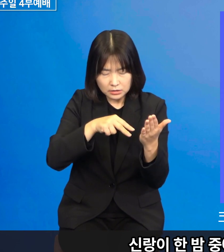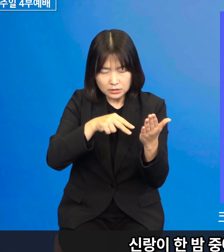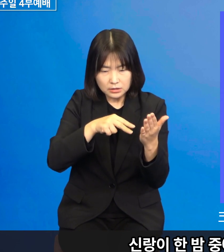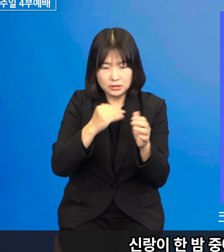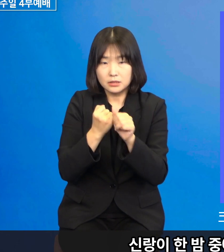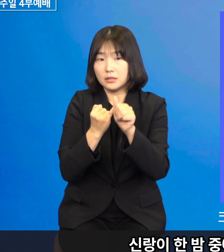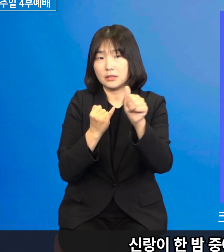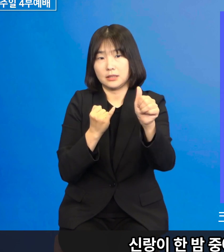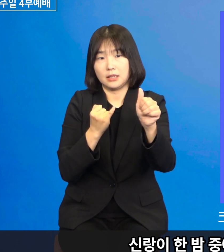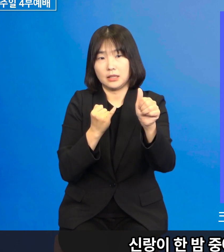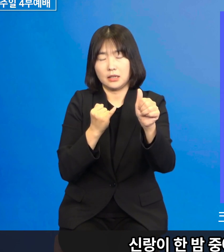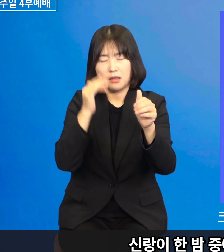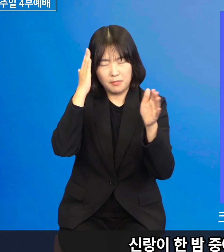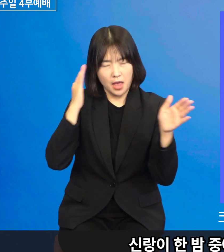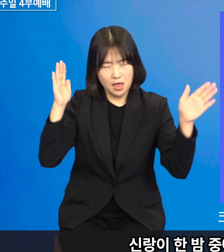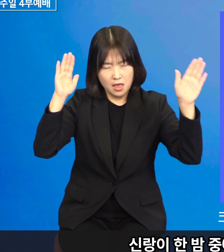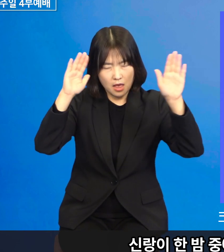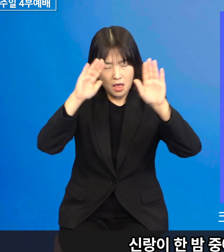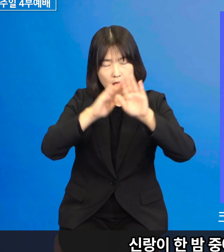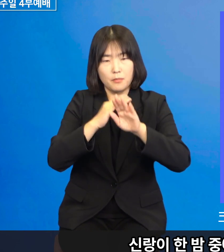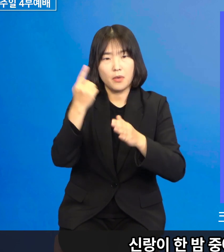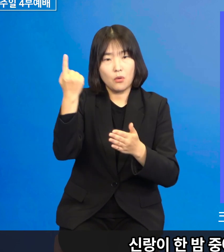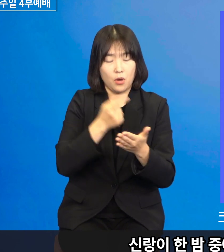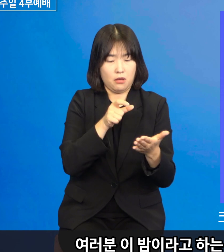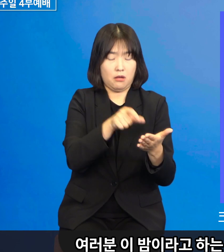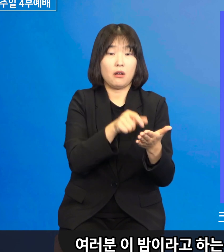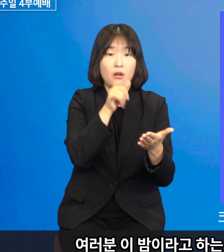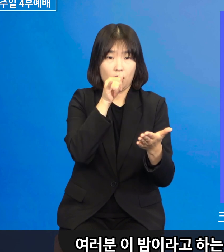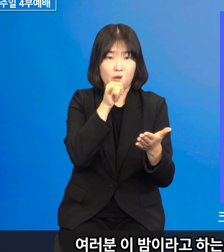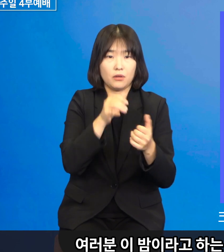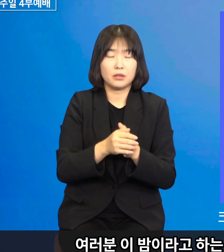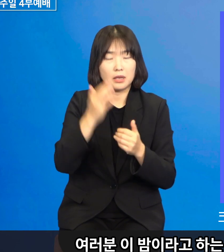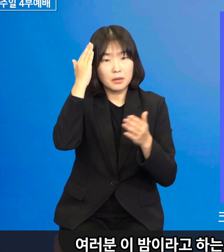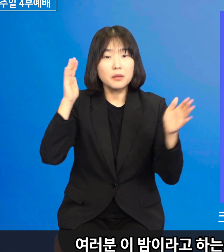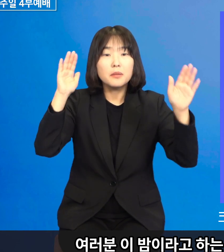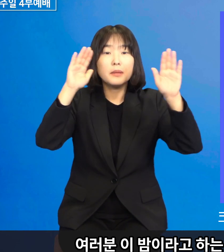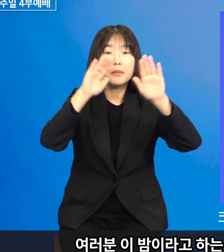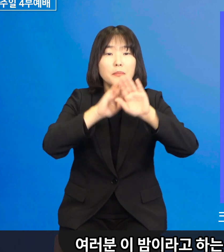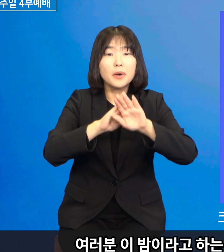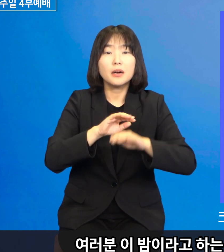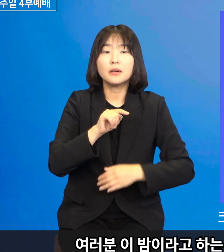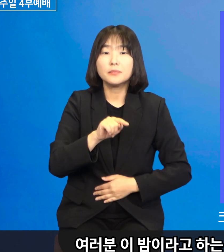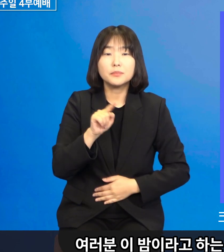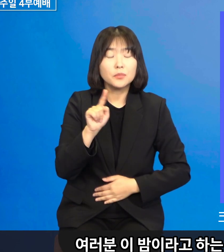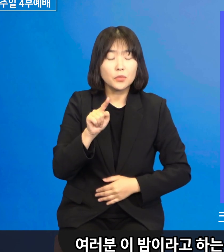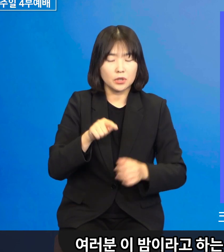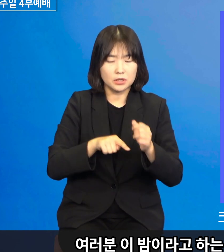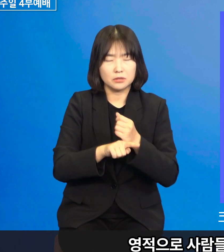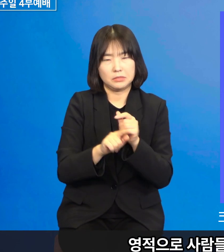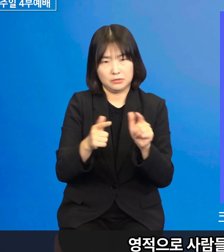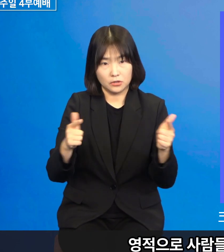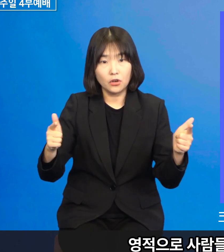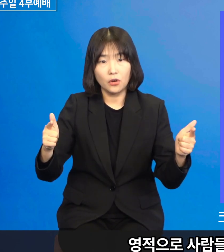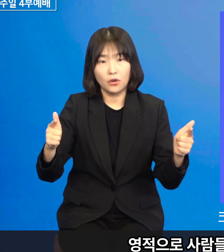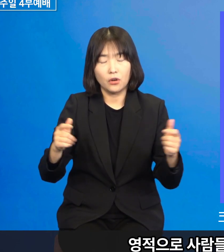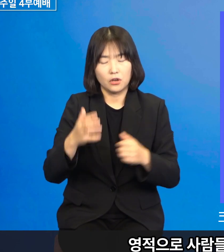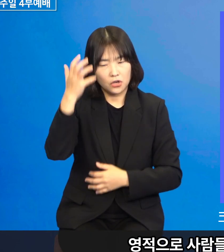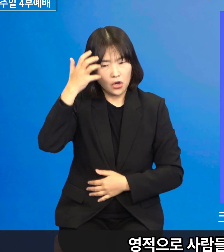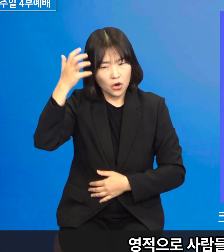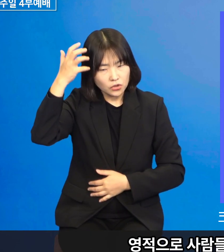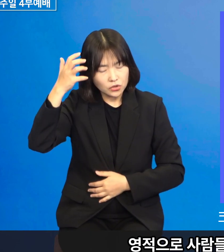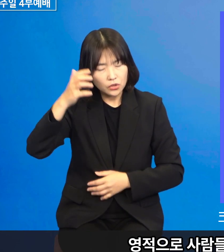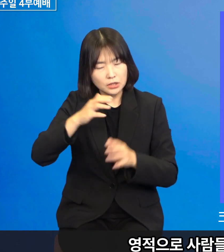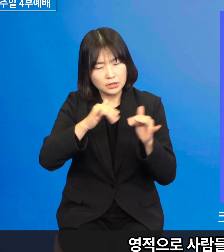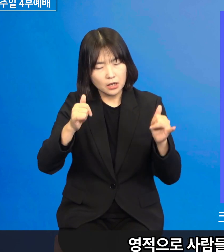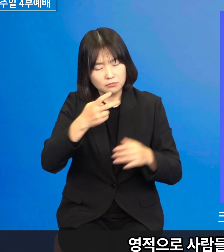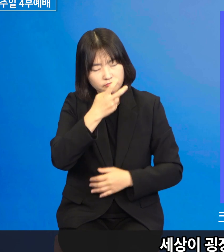신랑이 한밤중에 온다고 했습니다. 여러분, 이 밤이라고 하는 것은 여러 가지 의미가 있죠. 영적으로 사람들이